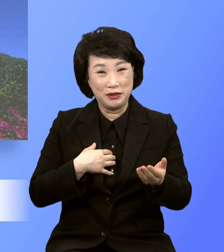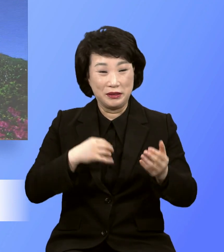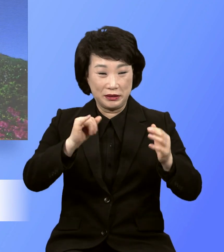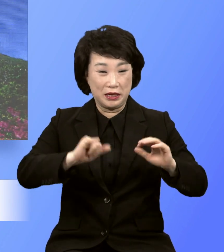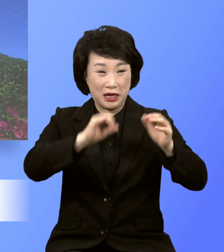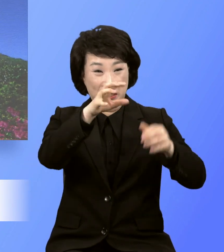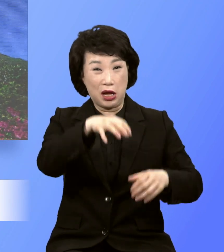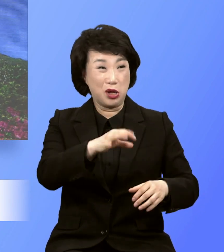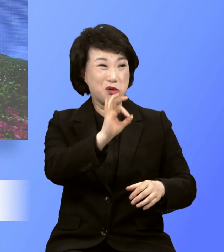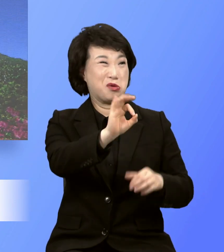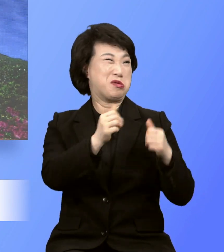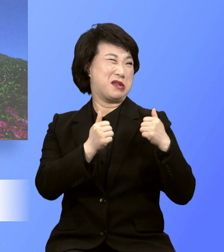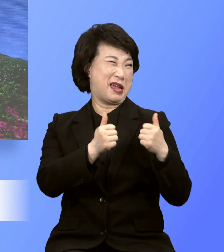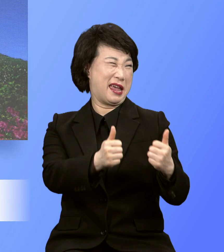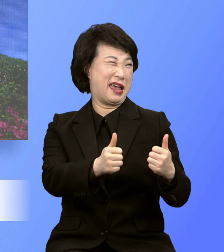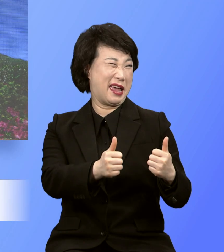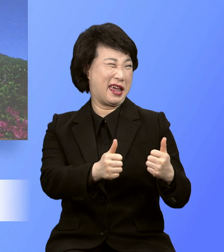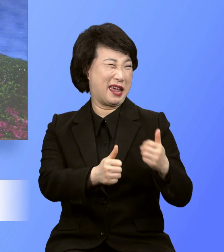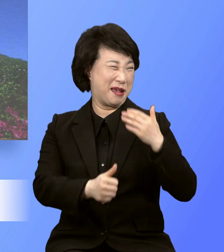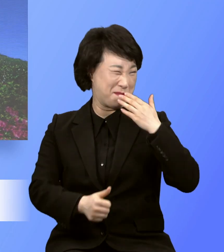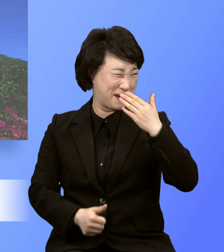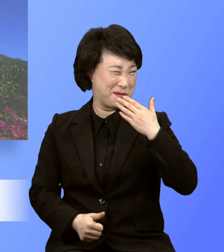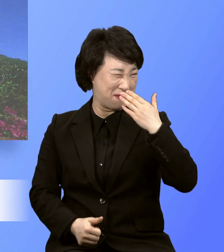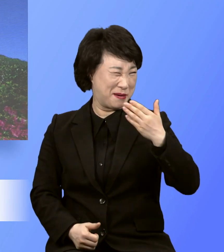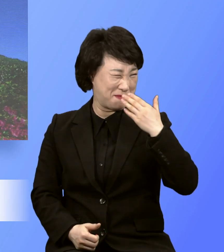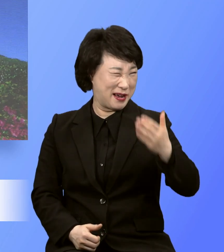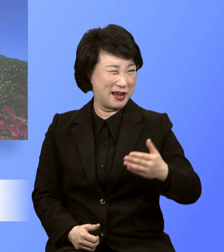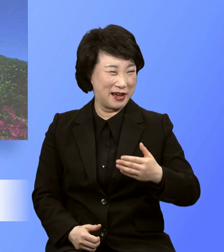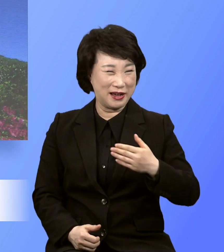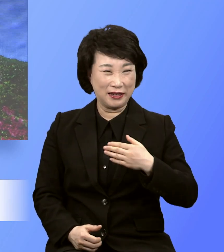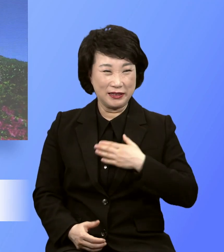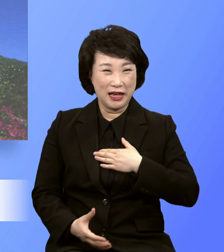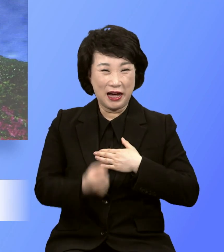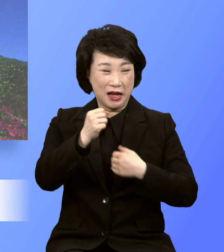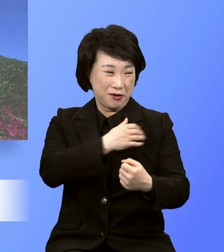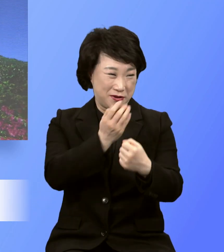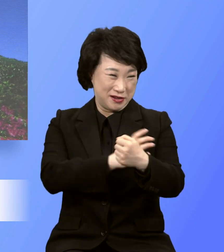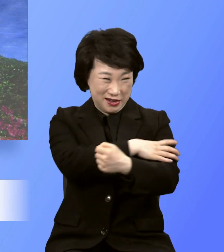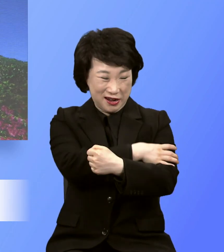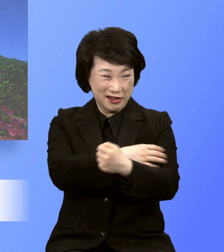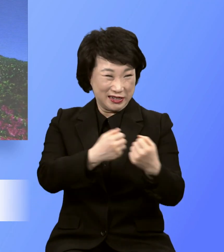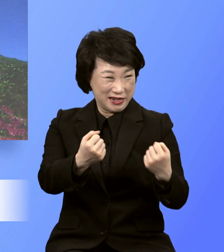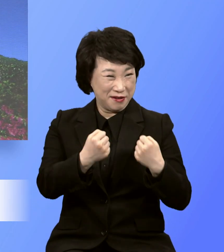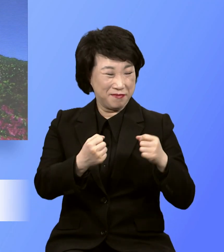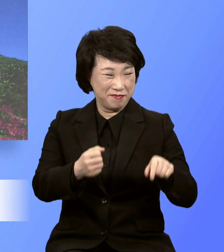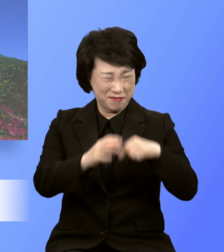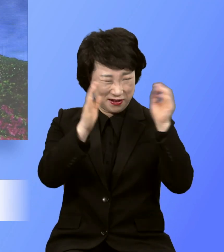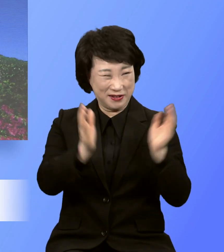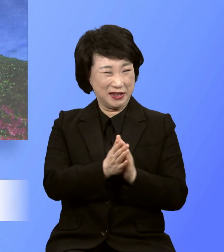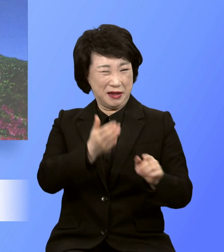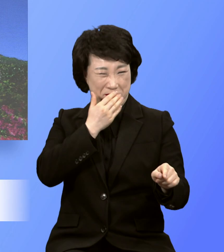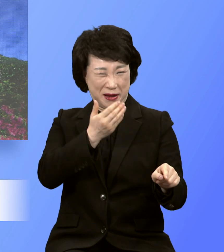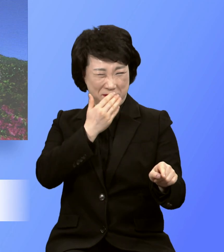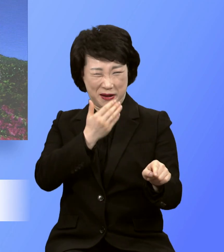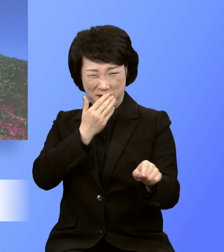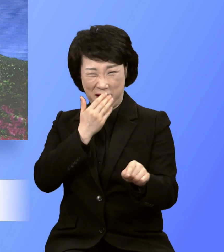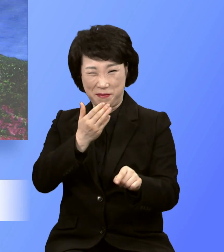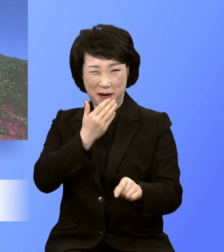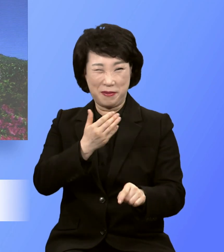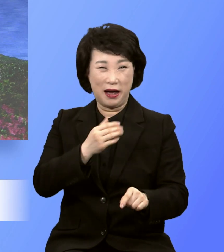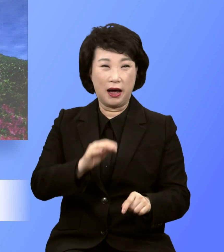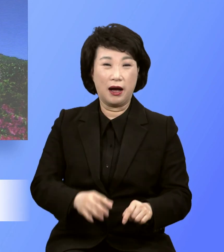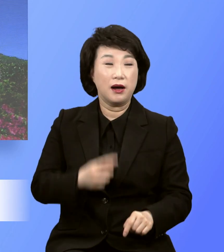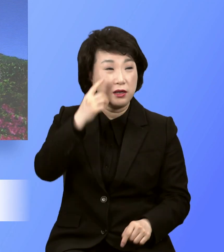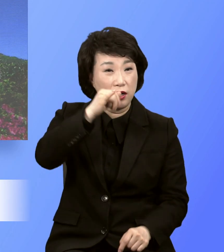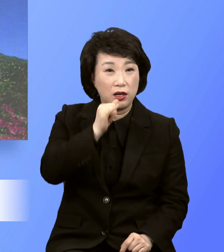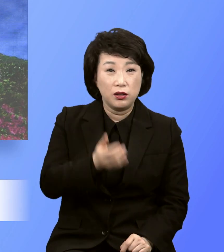세상에 돈이면 안 될 게 있느냐, 내가 가진 권력과 힘은 안 될 것이 있느냐 하고